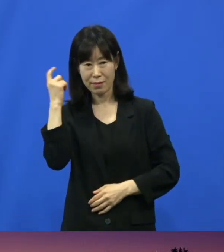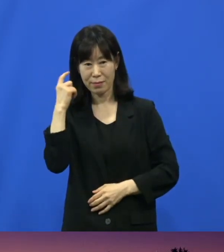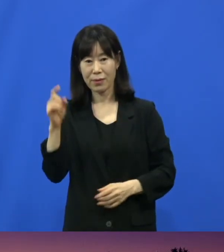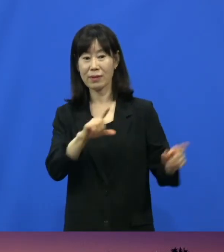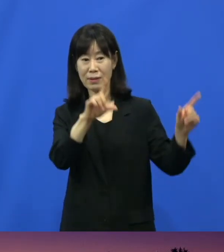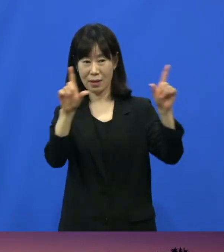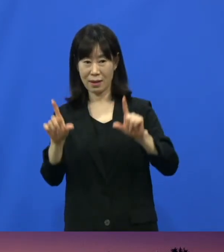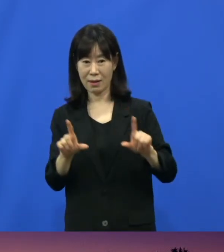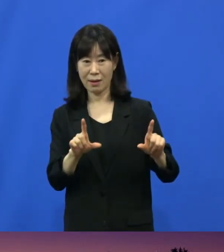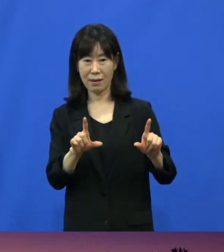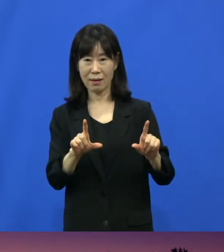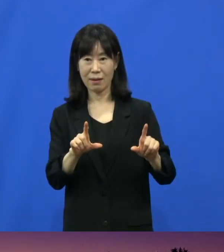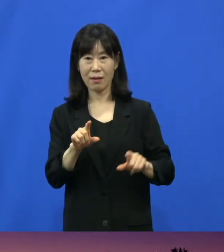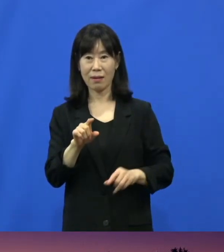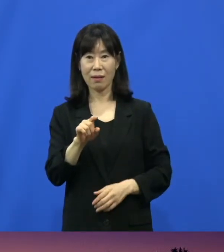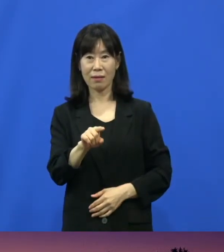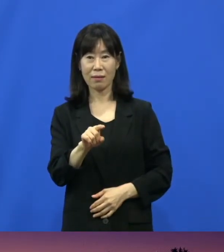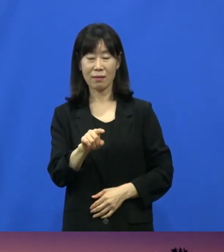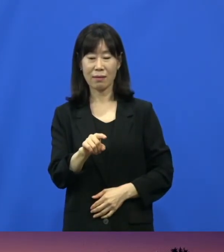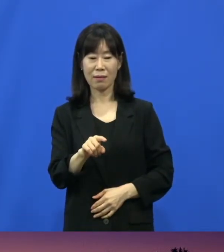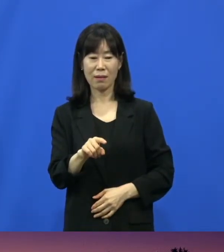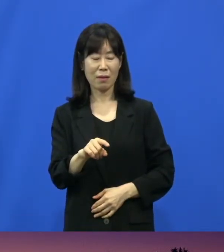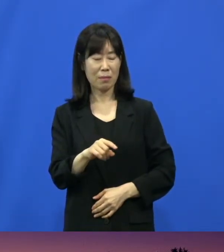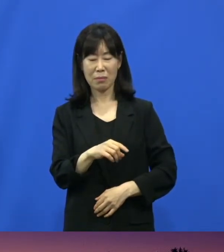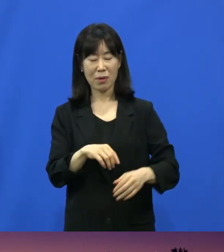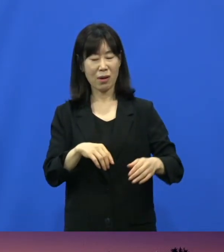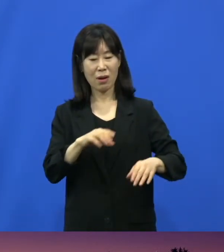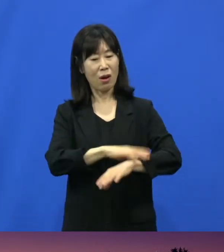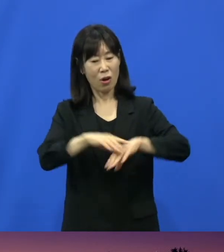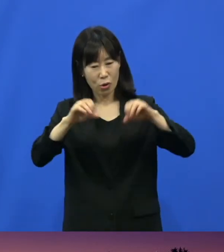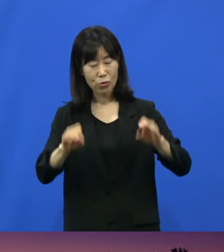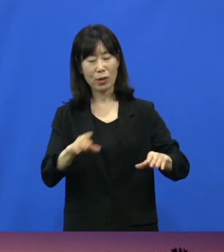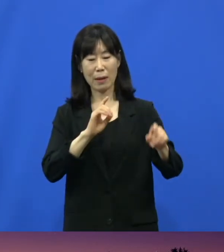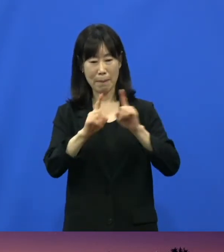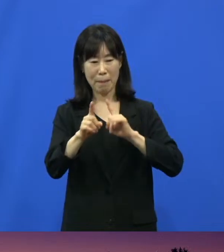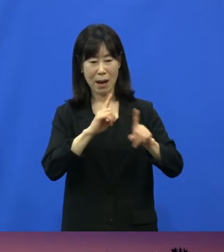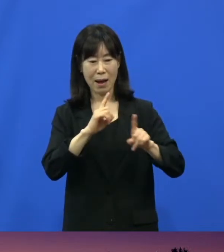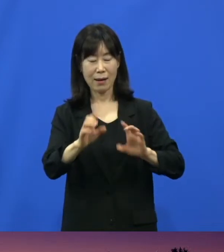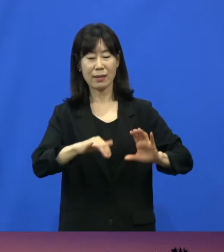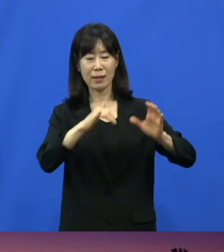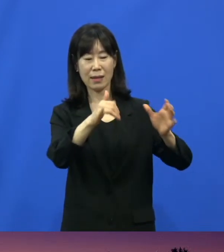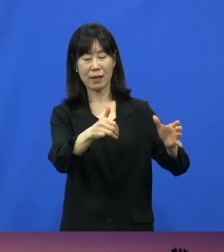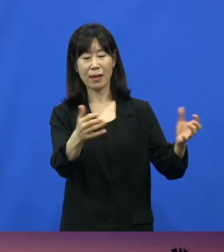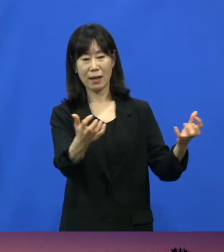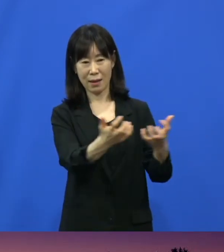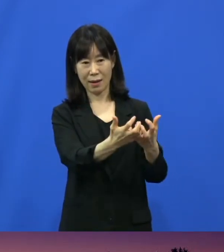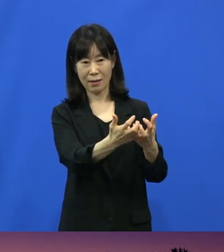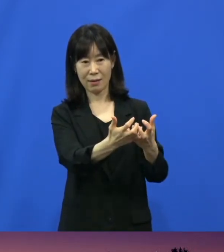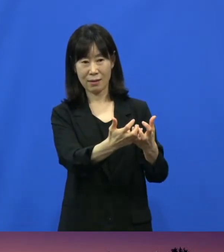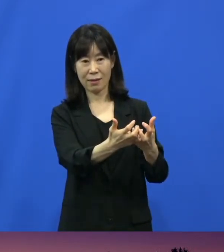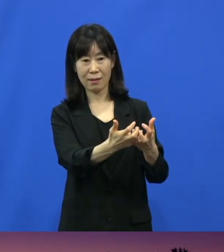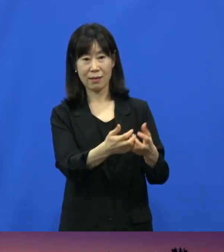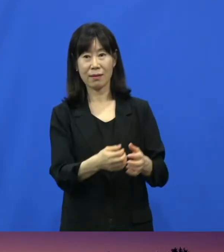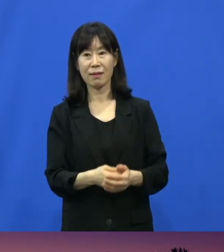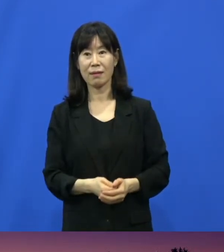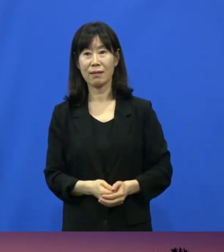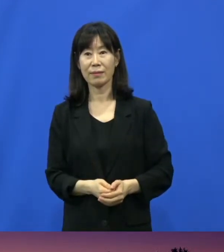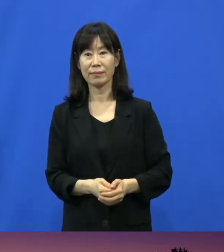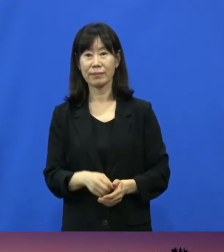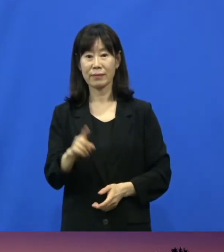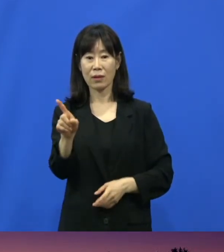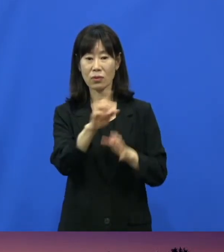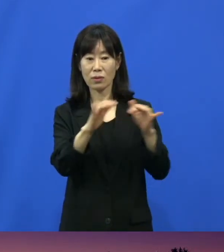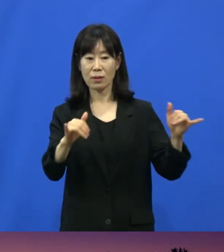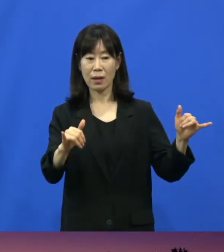들으면 우리의 영혼을 죽이는 말들, 쓸데없는 말들이 홍수처럼 막 넘쳐나는 거예요. 그래서 여러분 어떤 사람들의